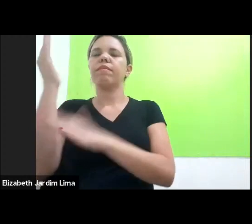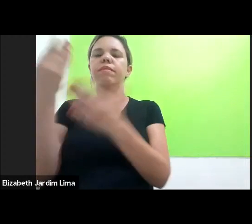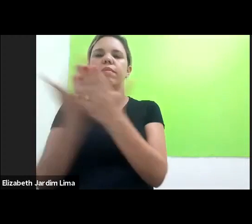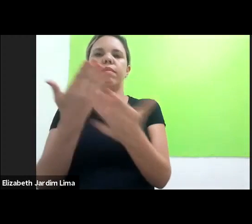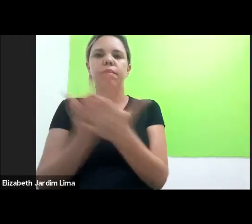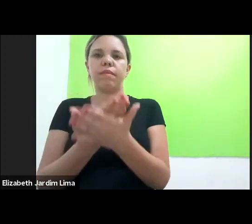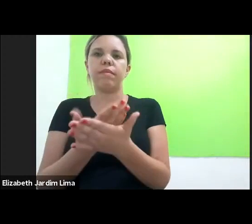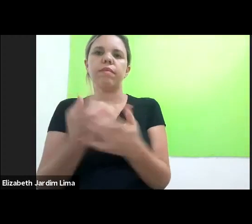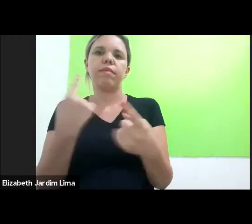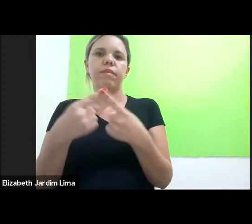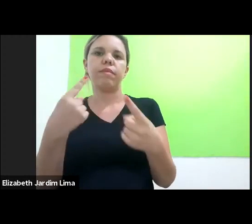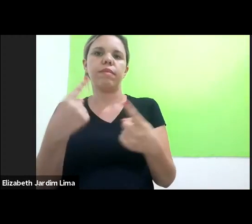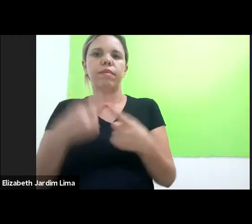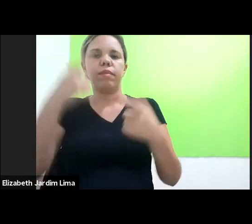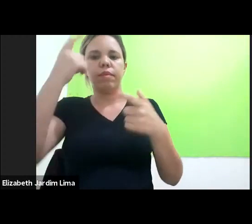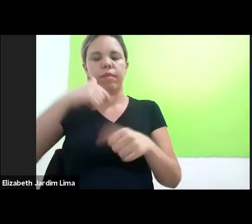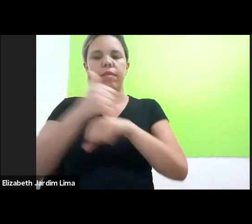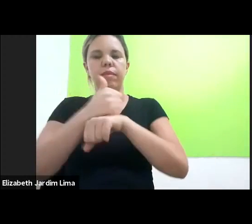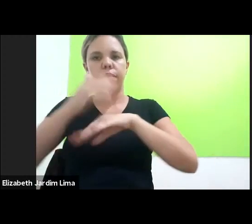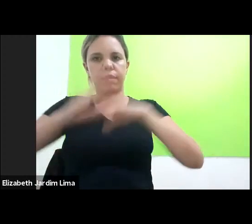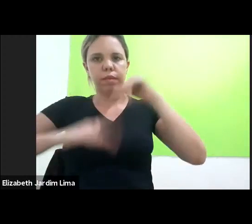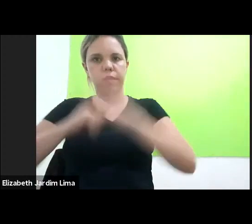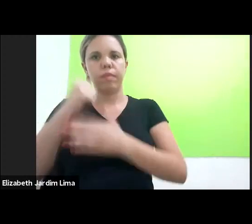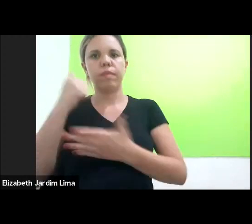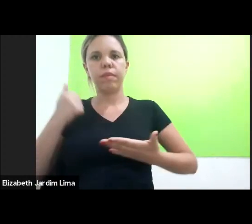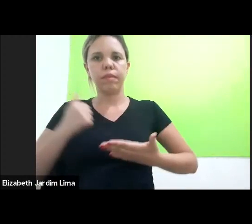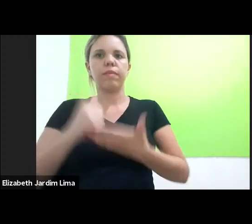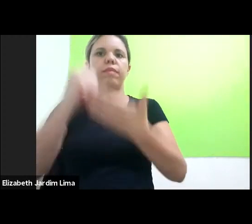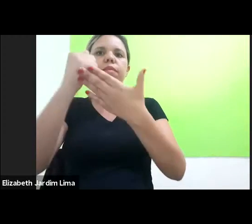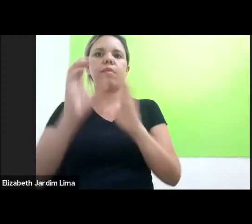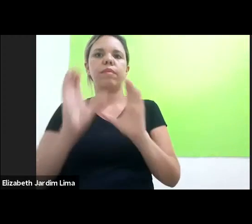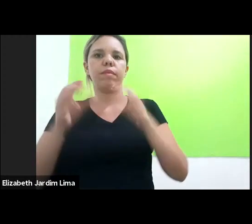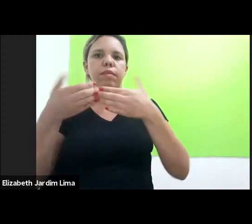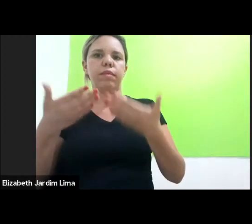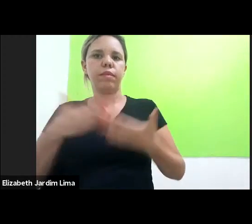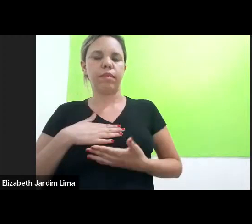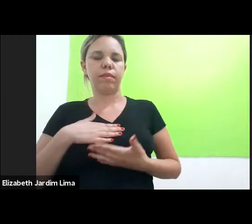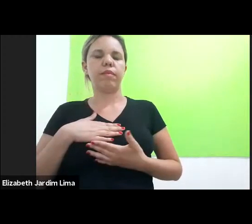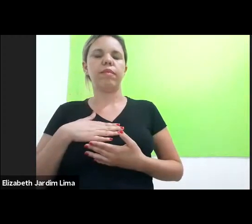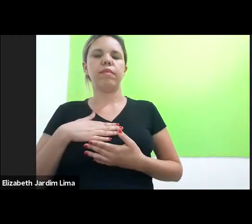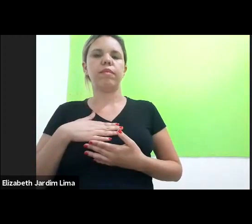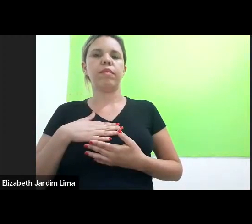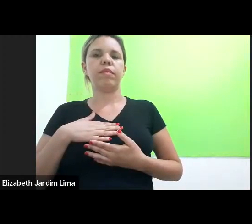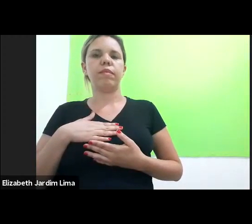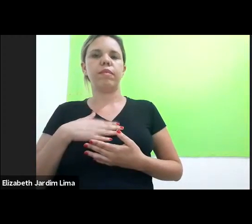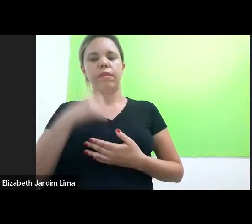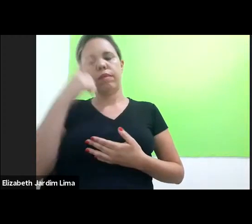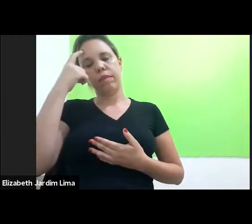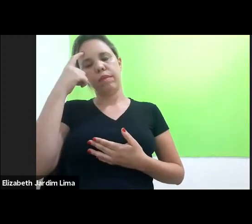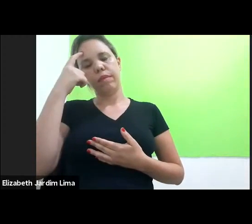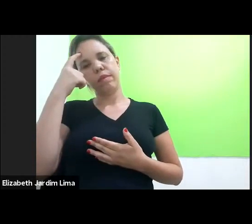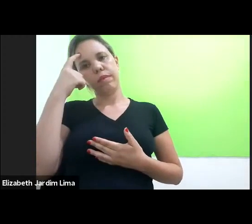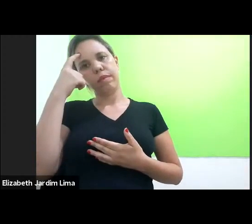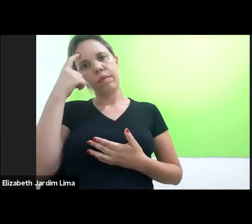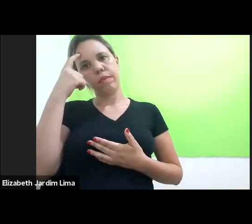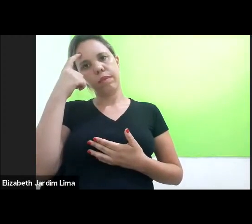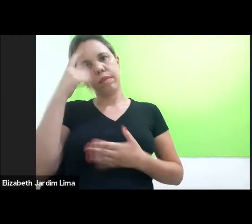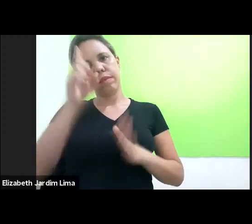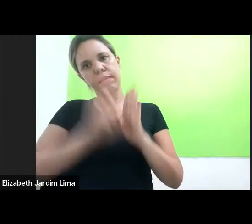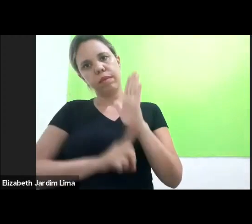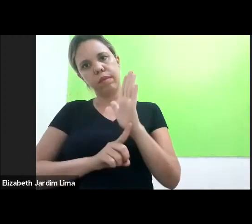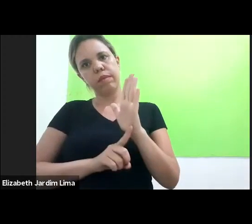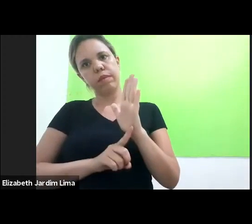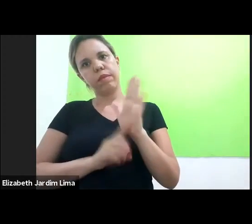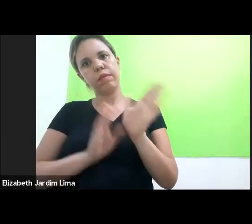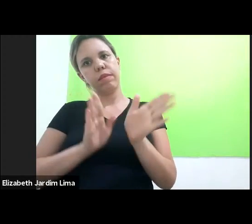porque eu quero ser alguém, quero ajudar, quero contribuir para a minha comunidade. E pensando muito nessa questão do direito ao acesso à justiça, né?